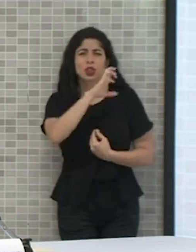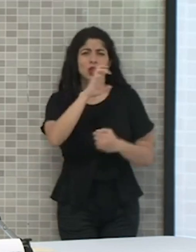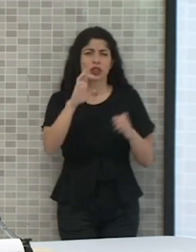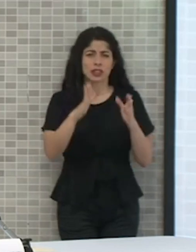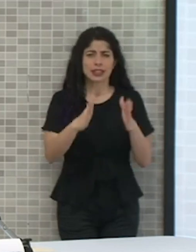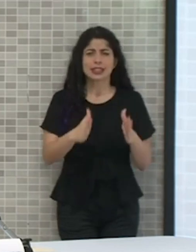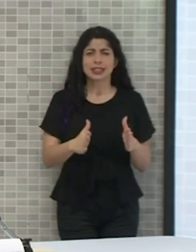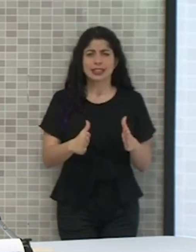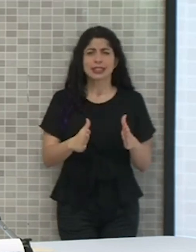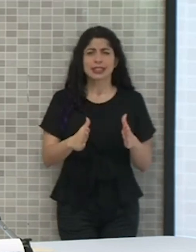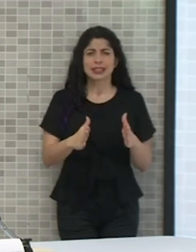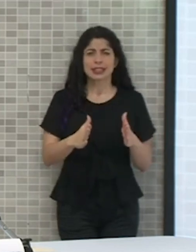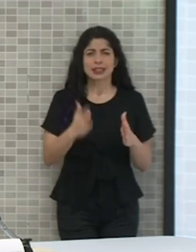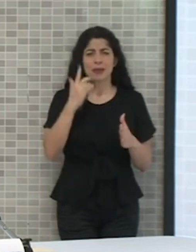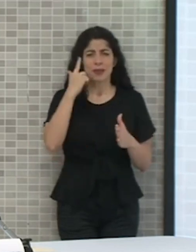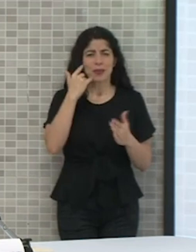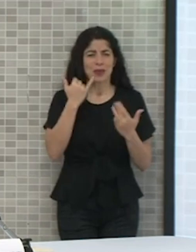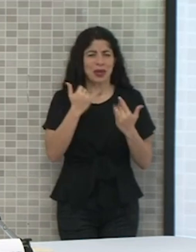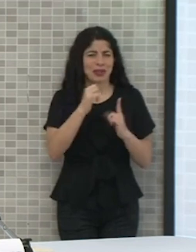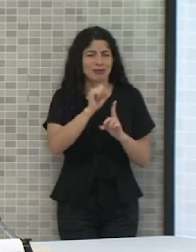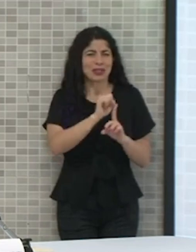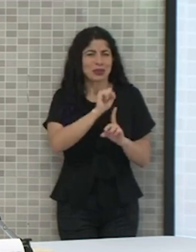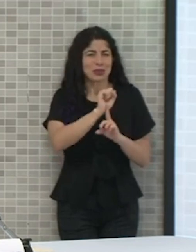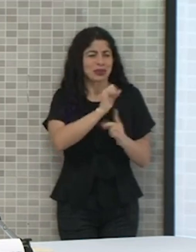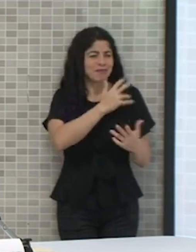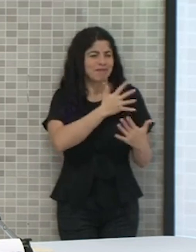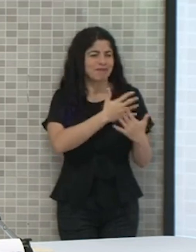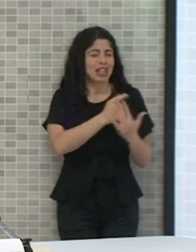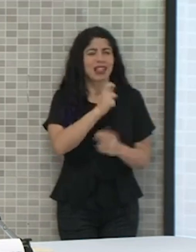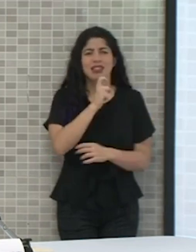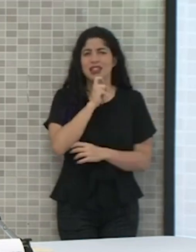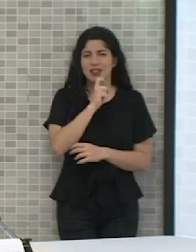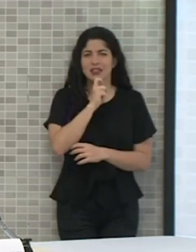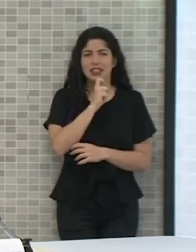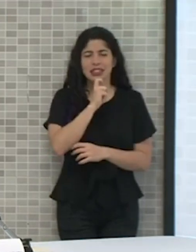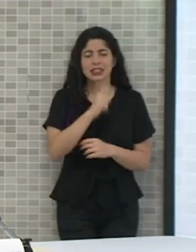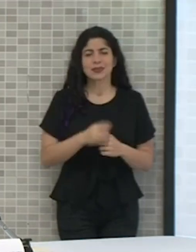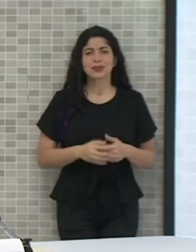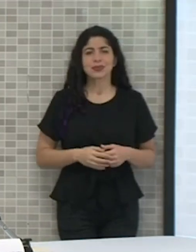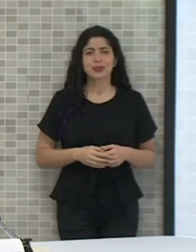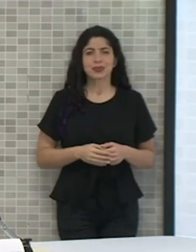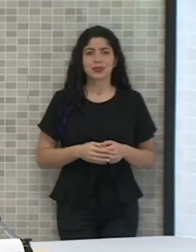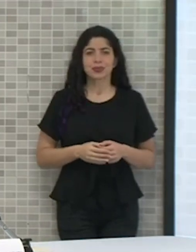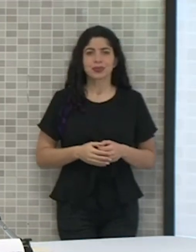costarricenses por los tiempos difíciles que atravesamos.